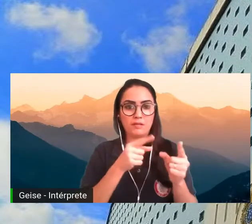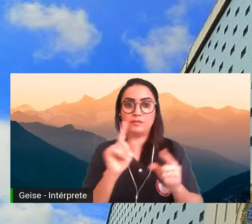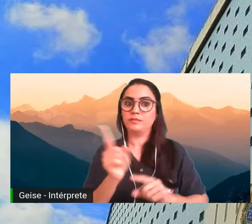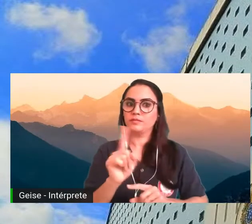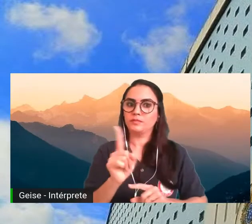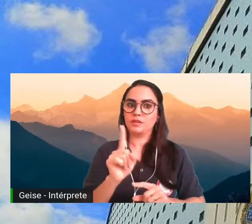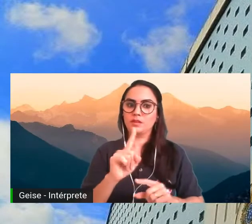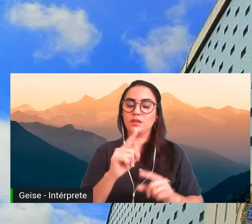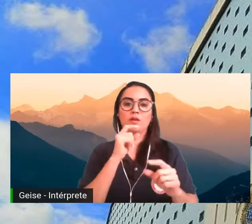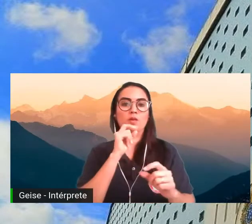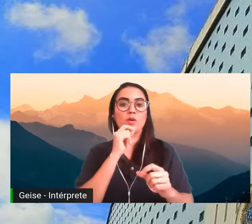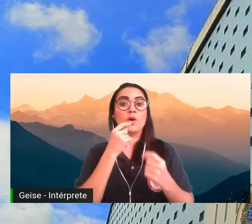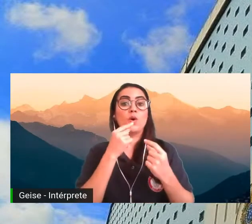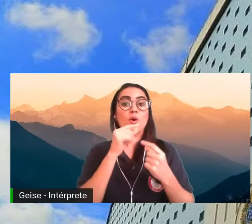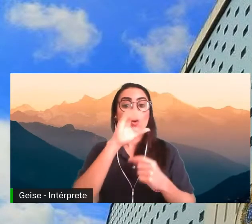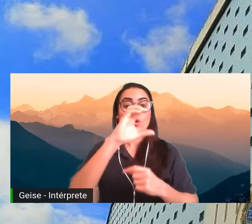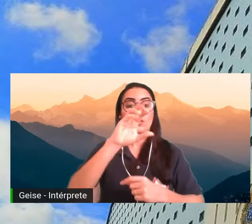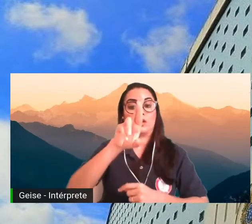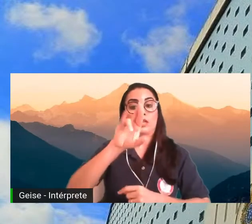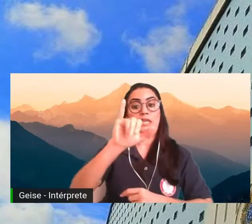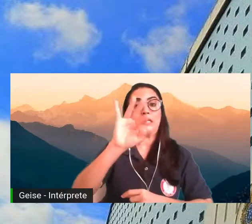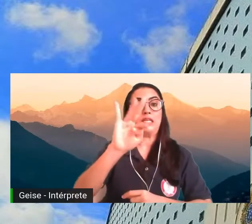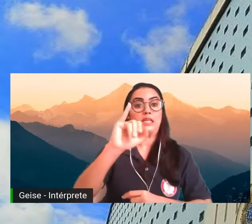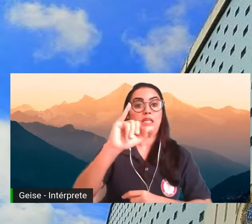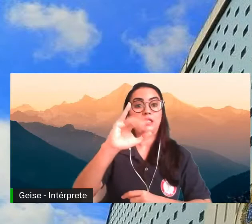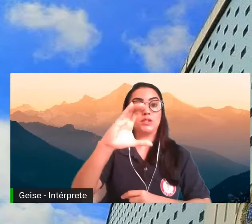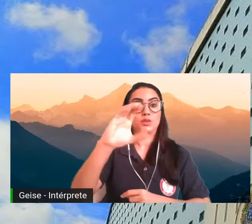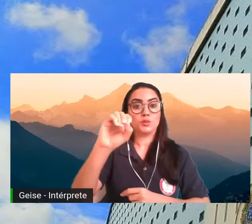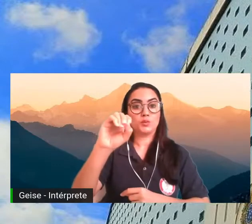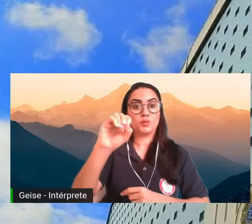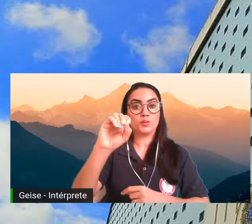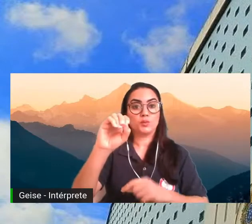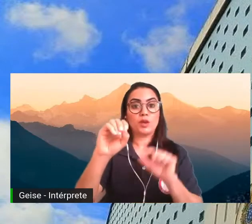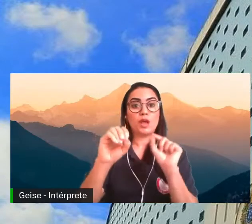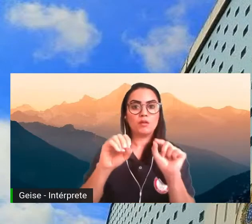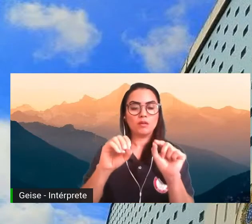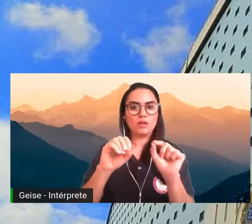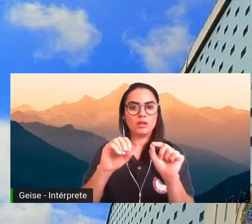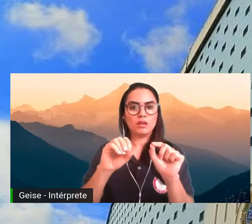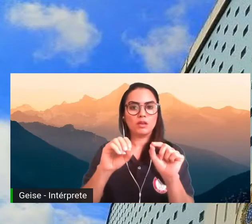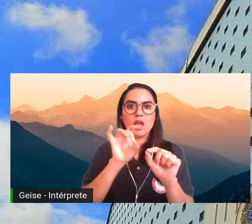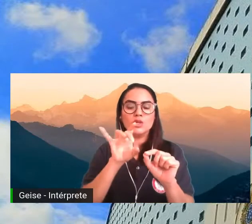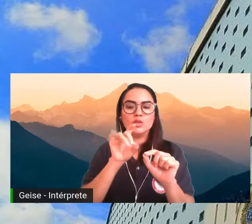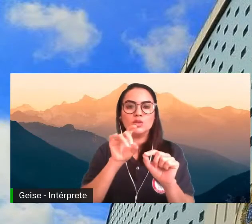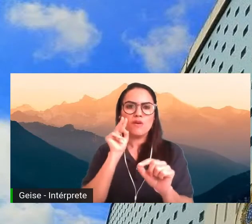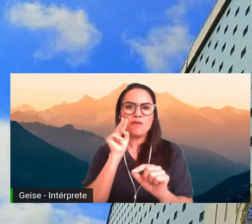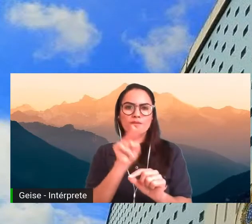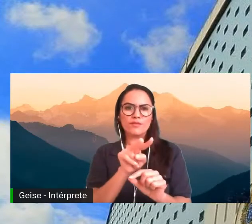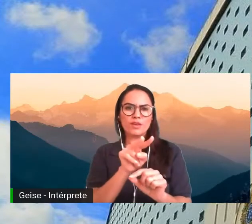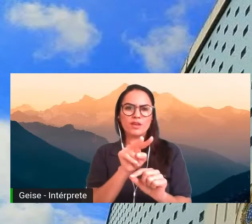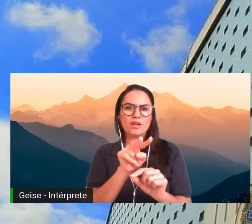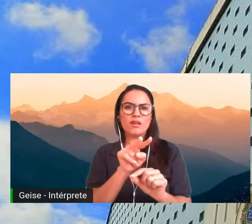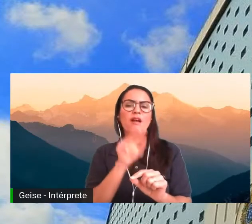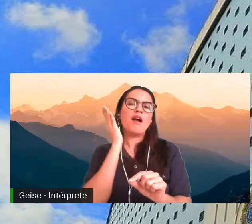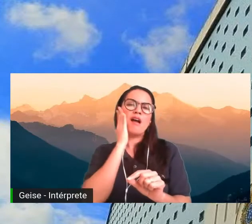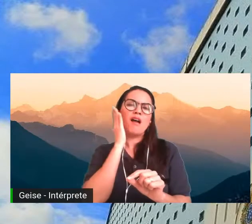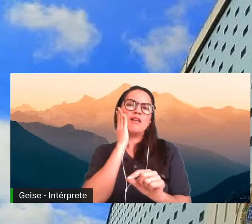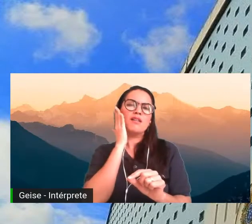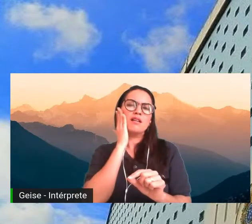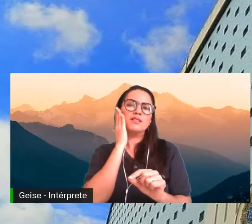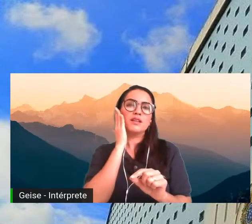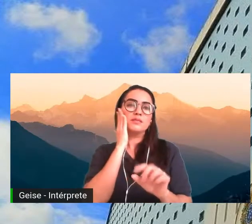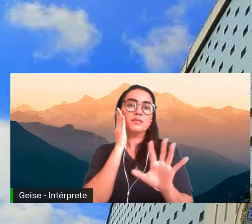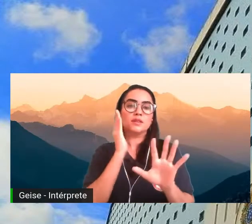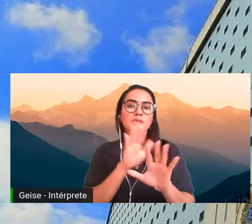sentido, a palavra tem o sentido de você ver além da realidade. Você não ficar na aparência desses belos termos que estão